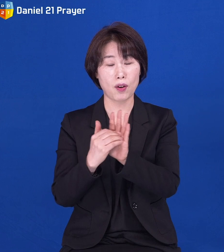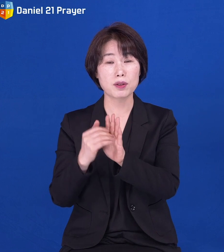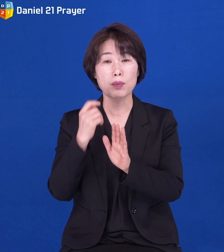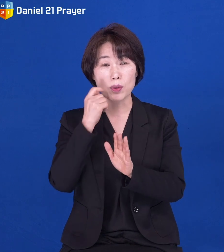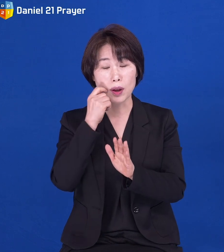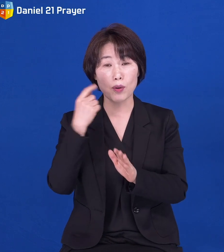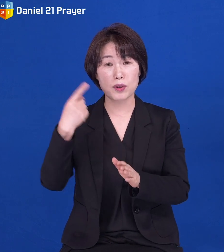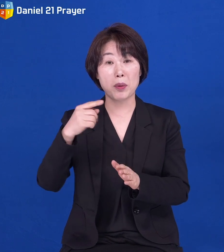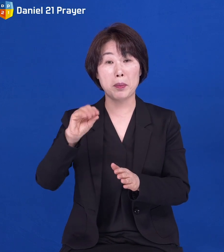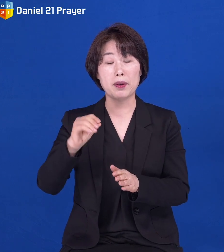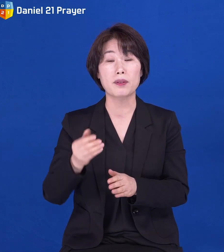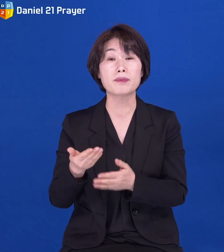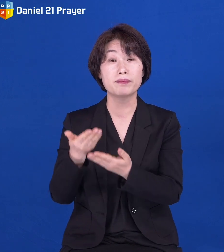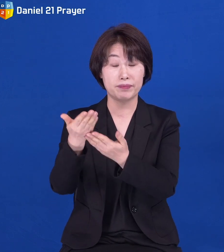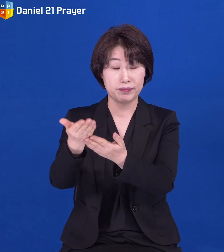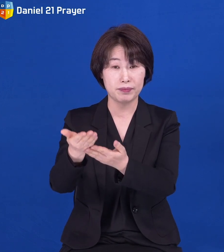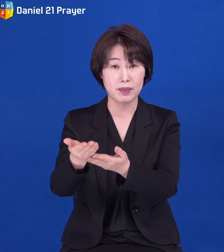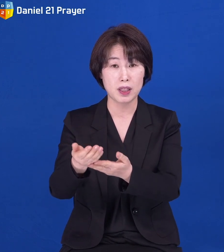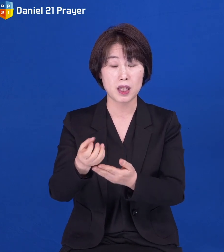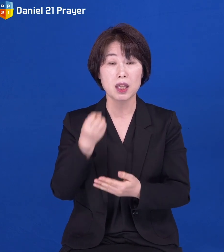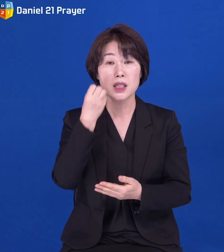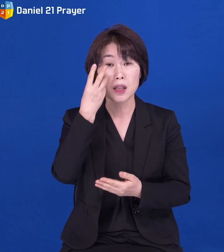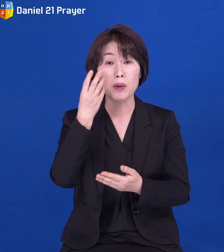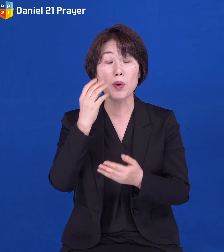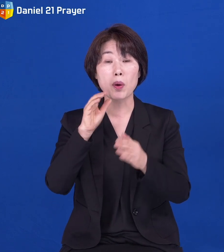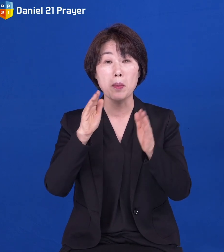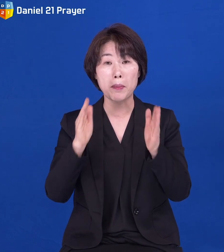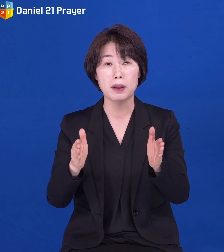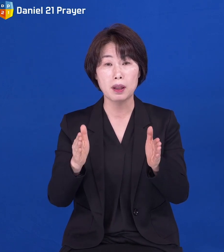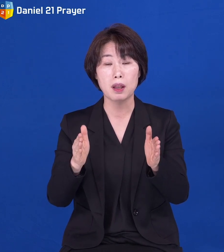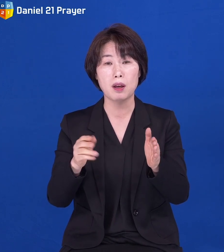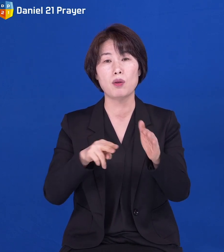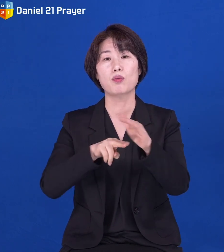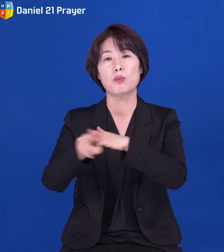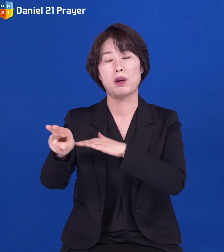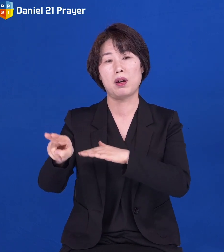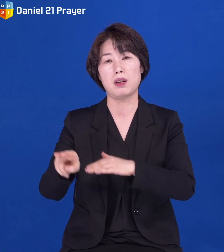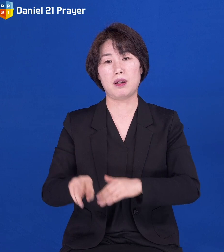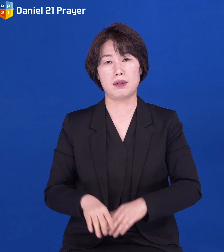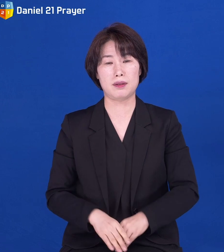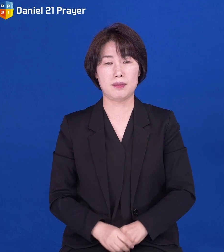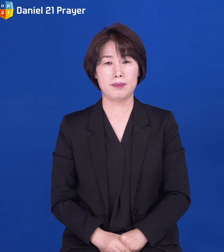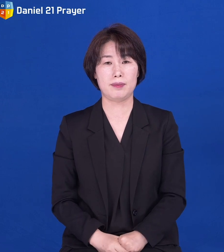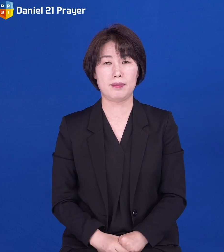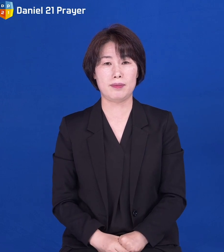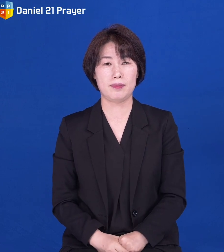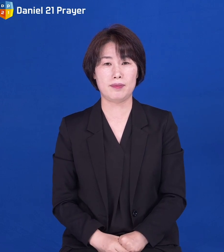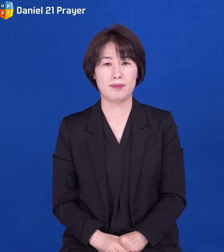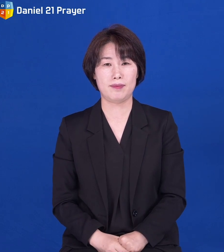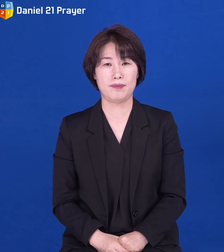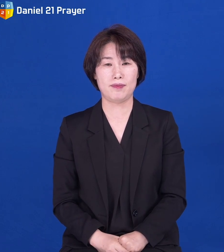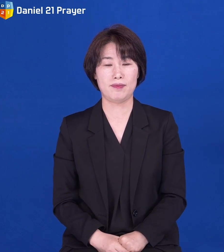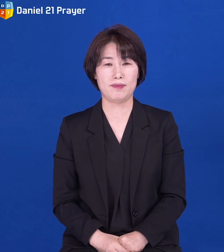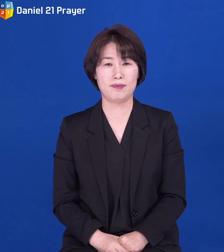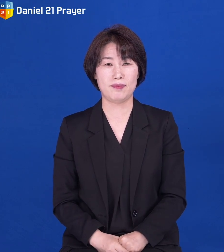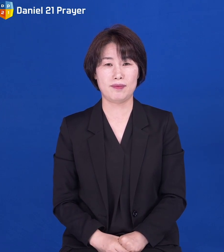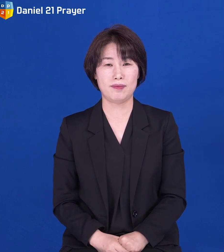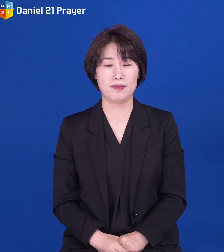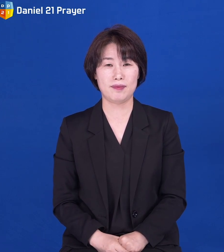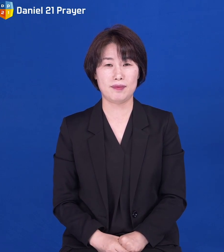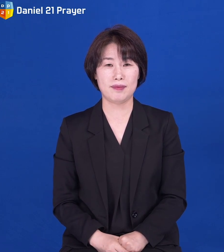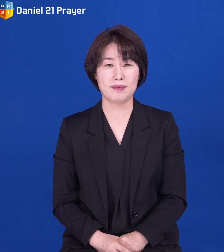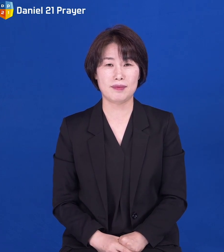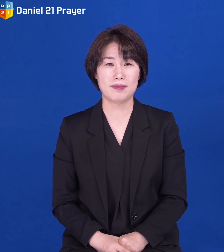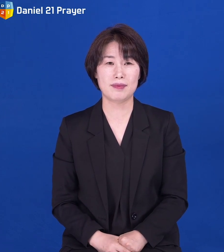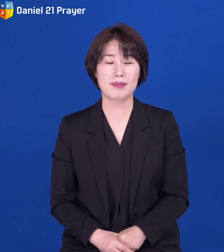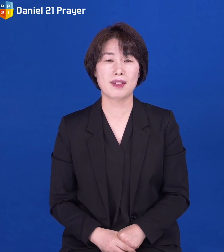그냥 드렸는데 바로 3개월 만에 없어지셨더라고요. 그래서 이제 튀신 거예요. 그래서 돈 드렸으면 어떡할 뻔했어요. 저희 엄마가 빌려달라고 한 돈 줬으면